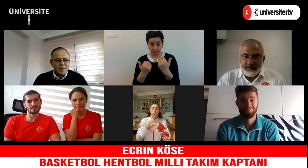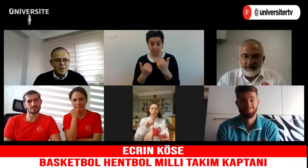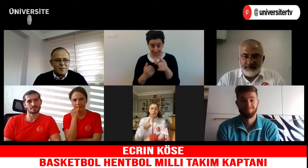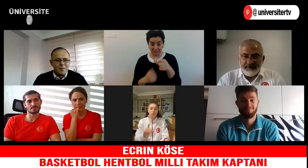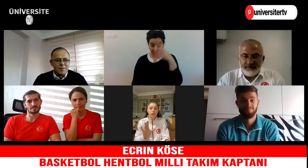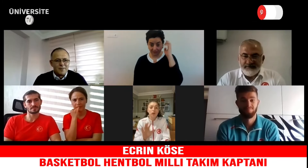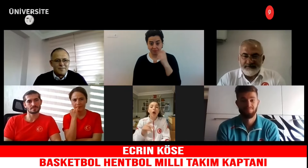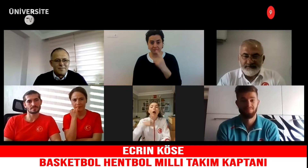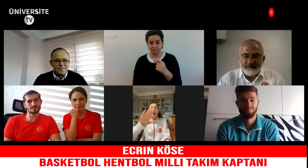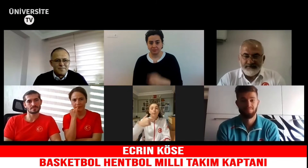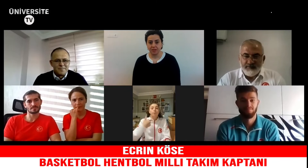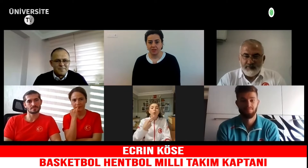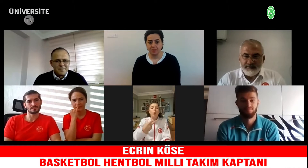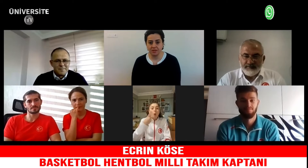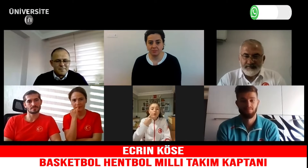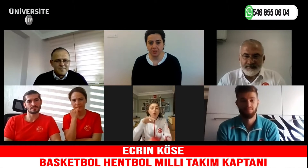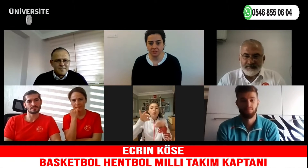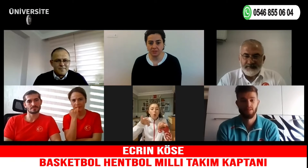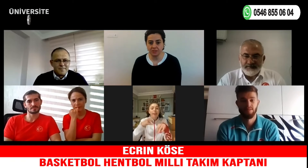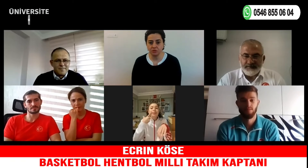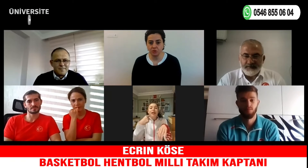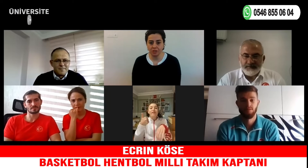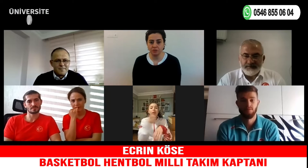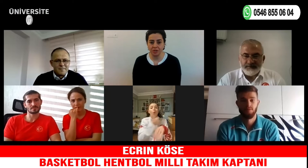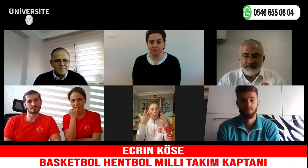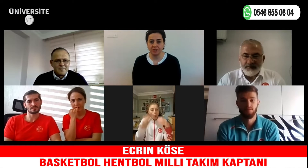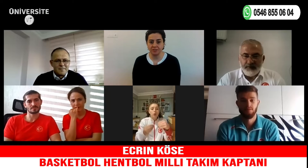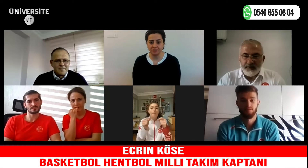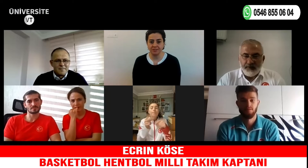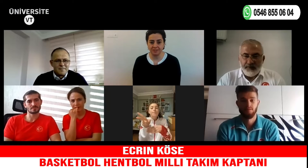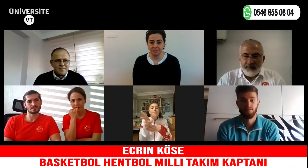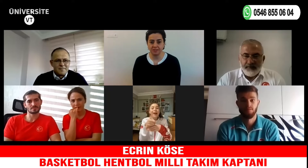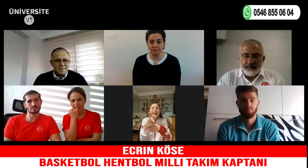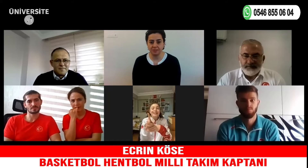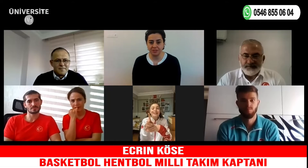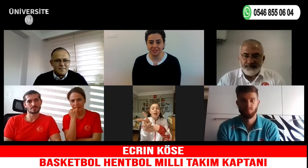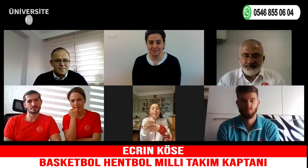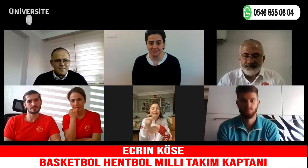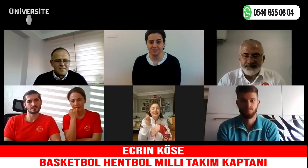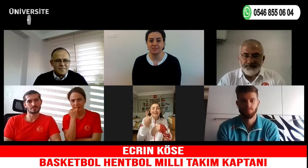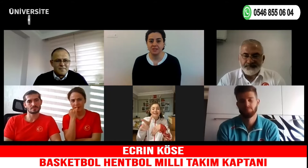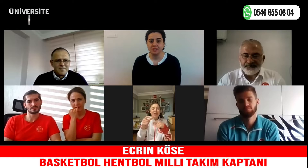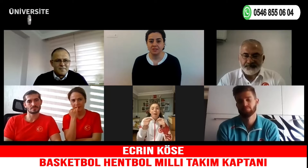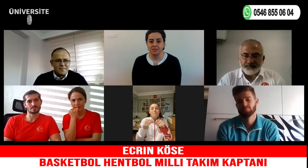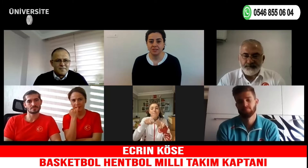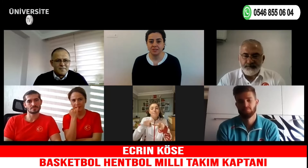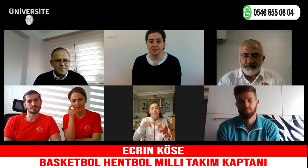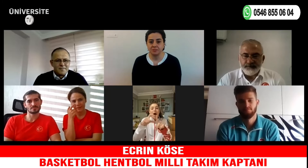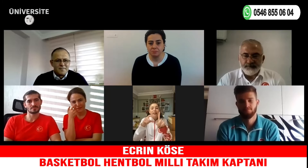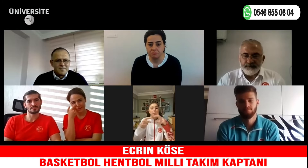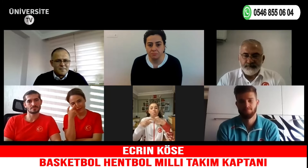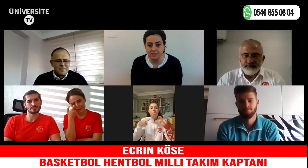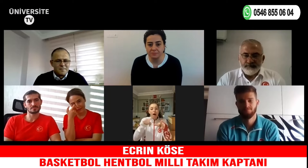Söyle. Tabii. Ben şu an Dünyanlar'da Balıkesir